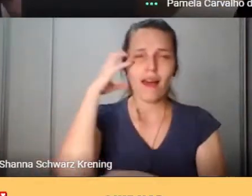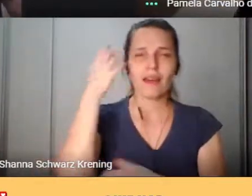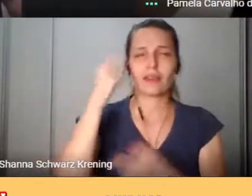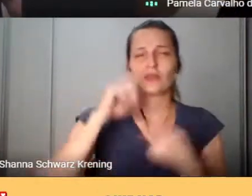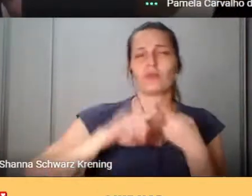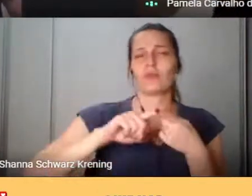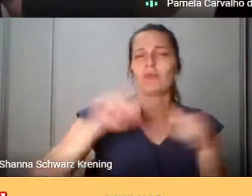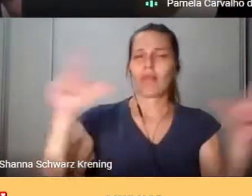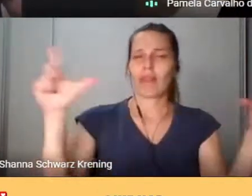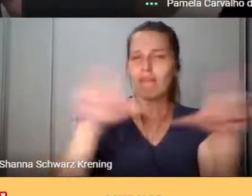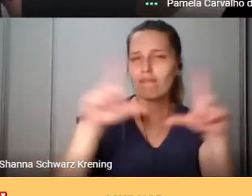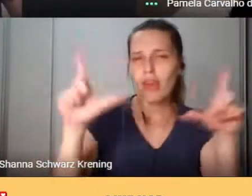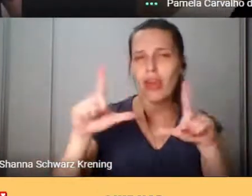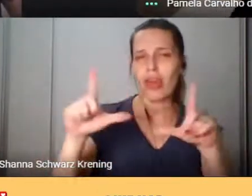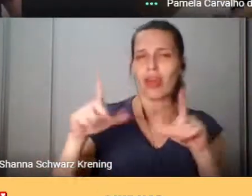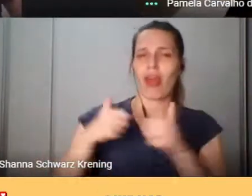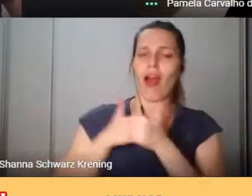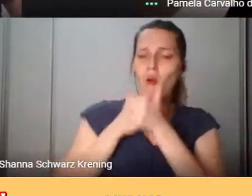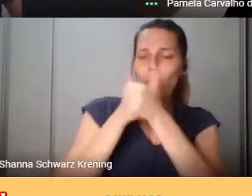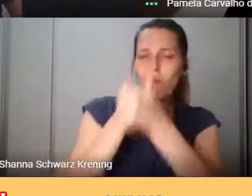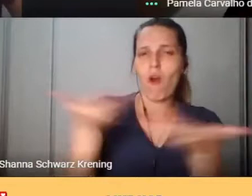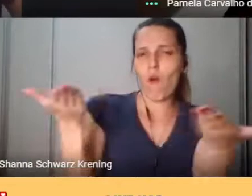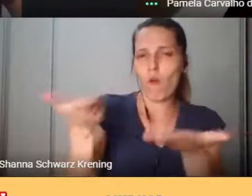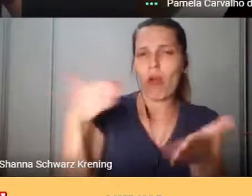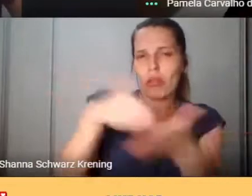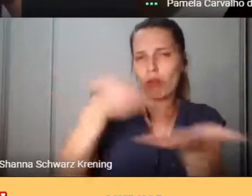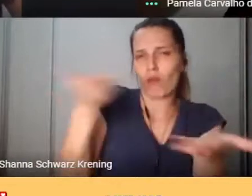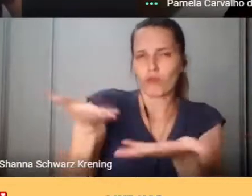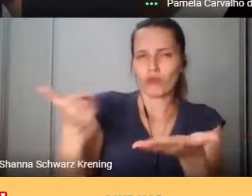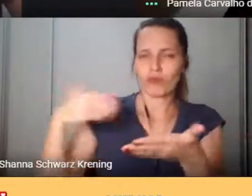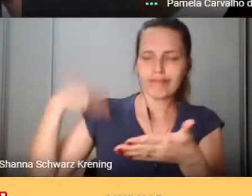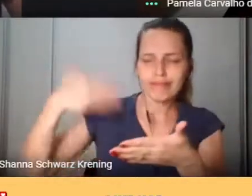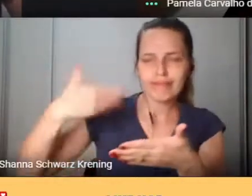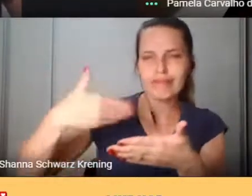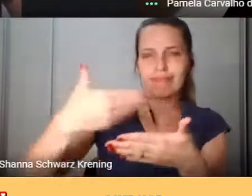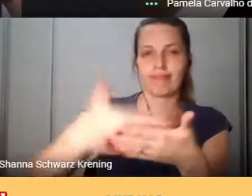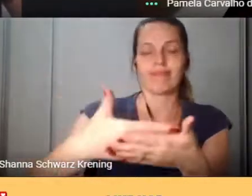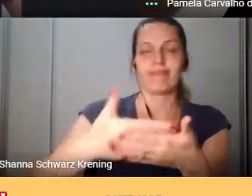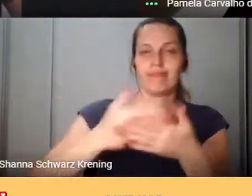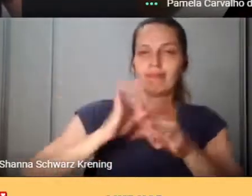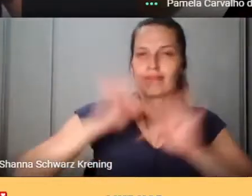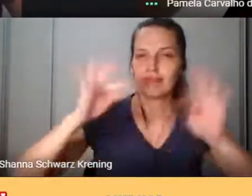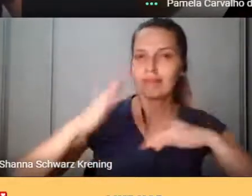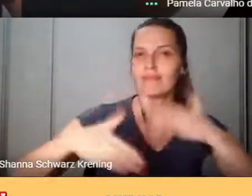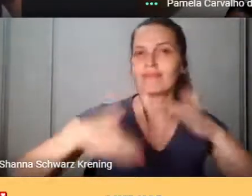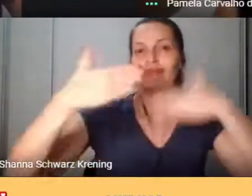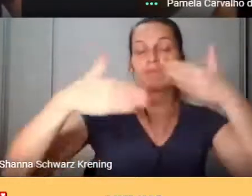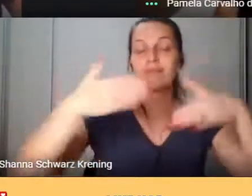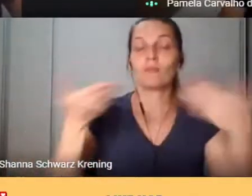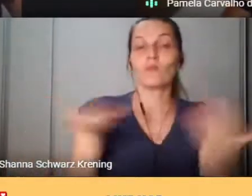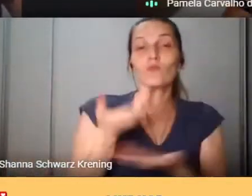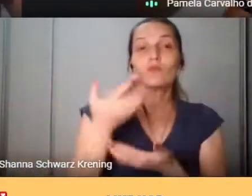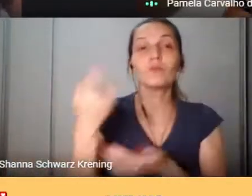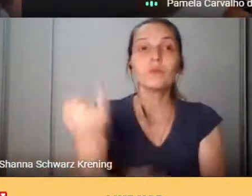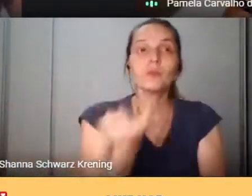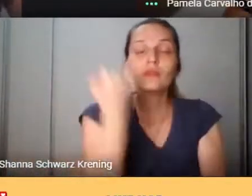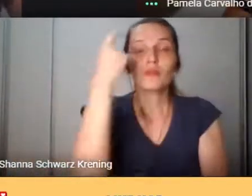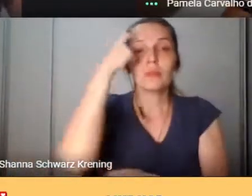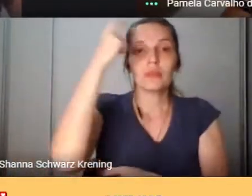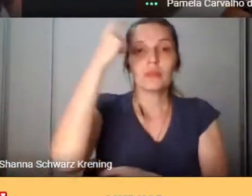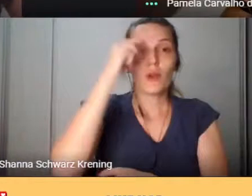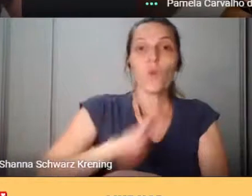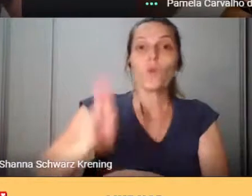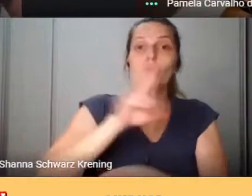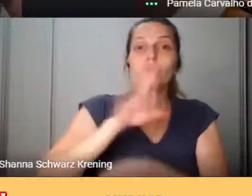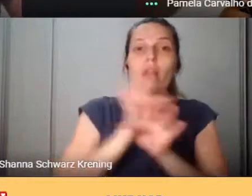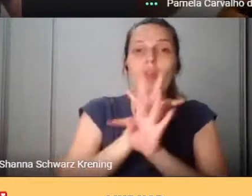assim. E acho super importante da gente poder pensar sobre o uso da tecnologia ao nosso